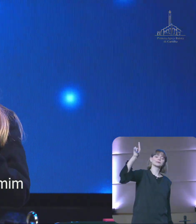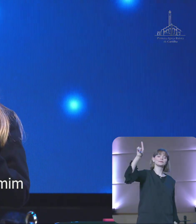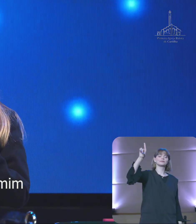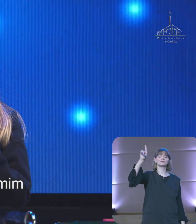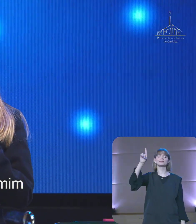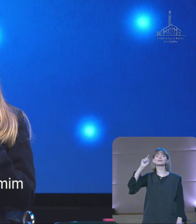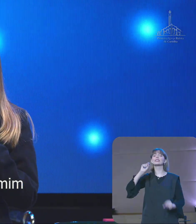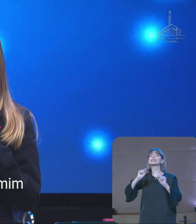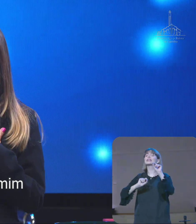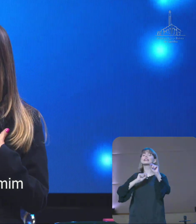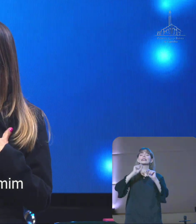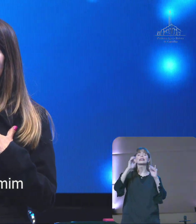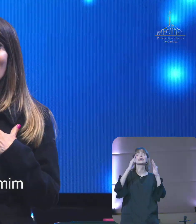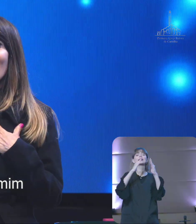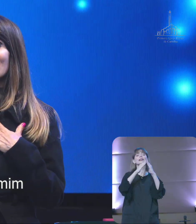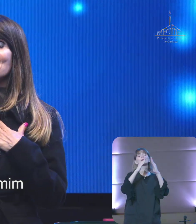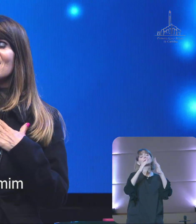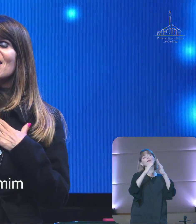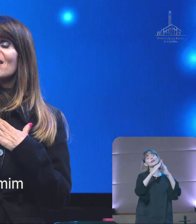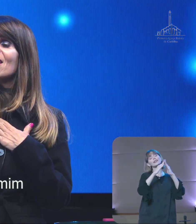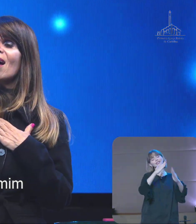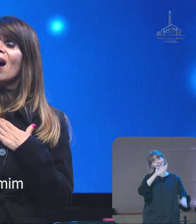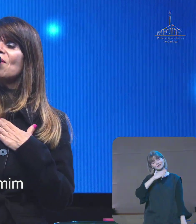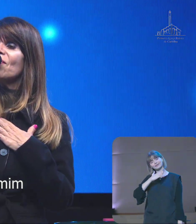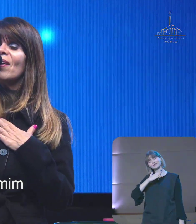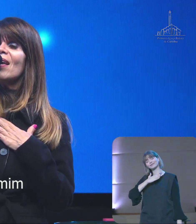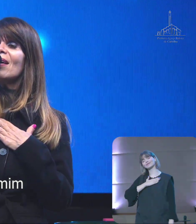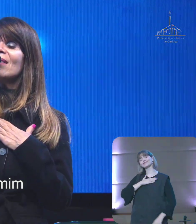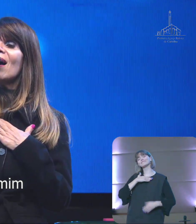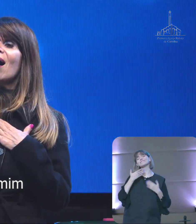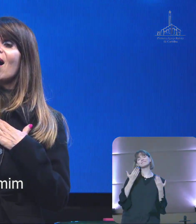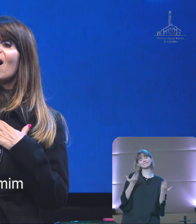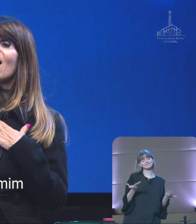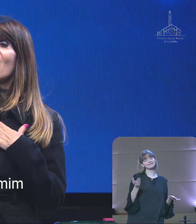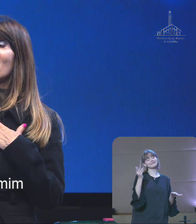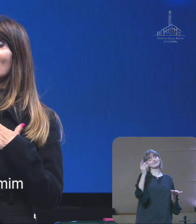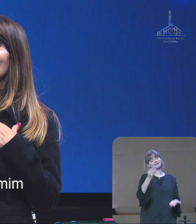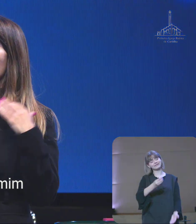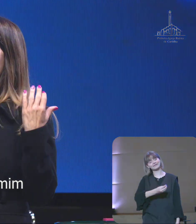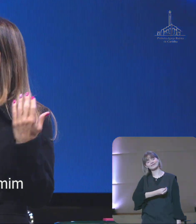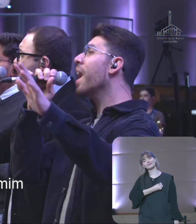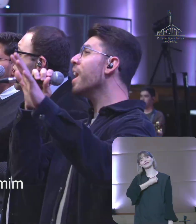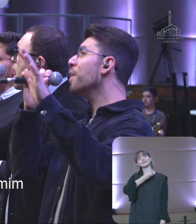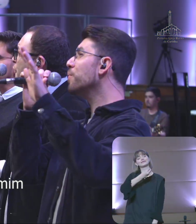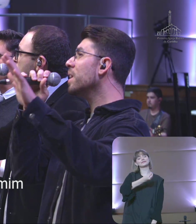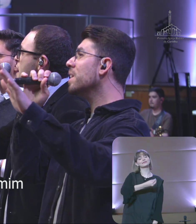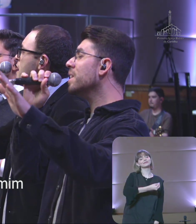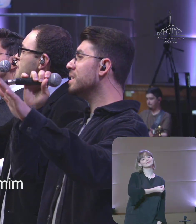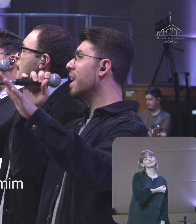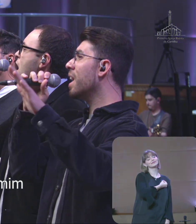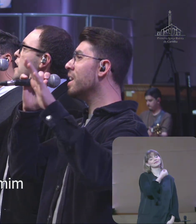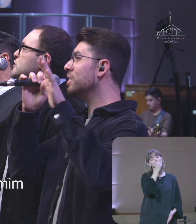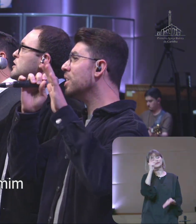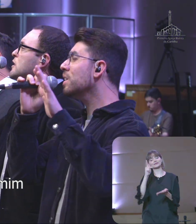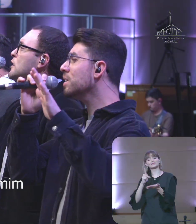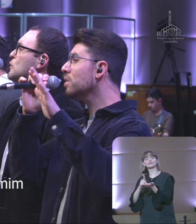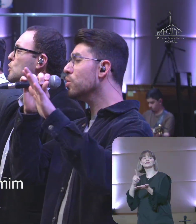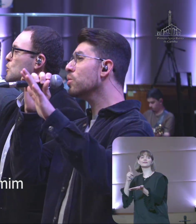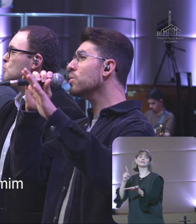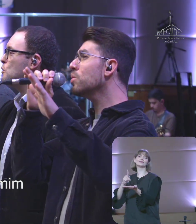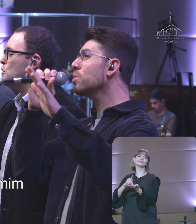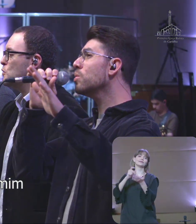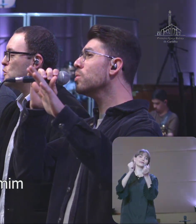teu, e quem habita em minha vida, a verdade